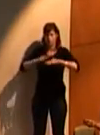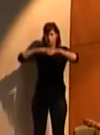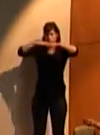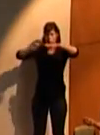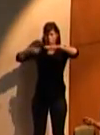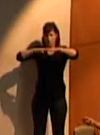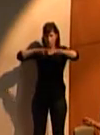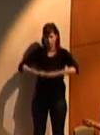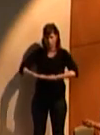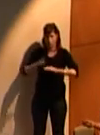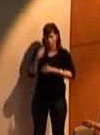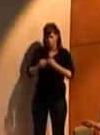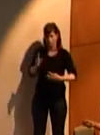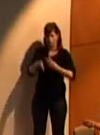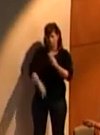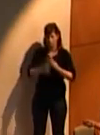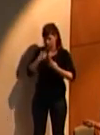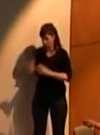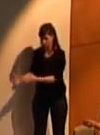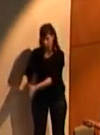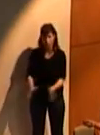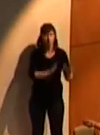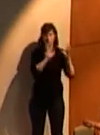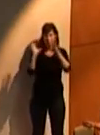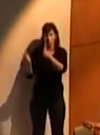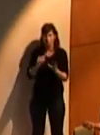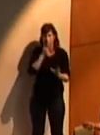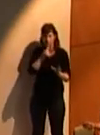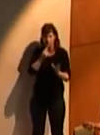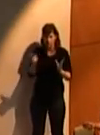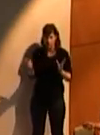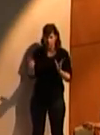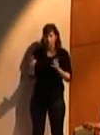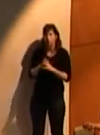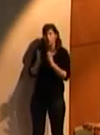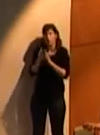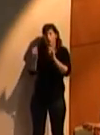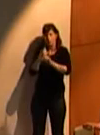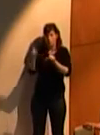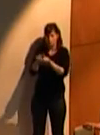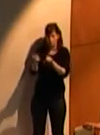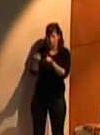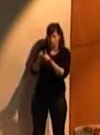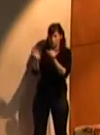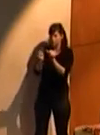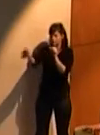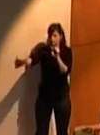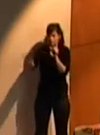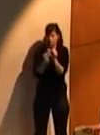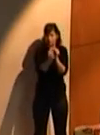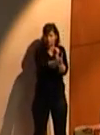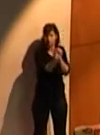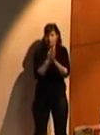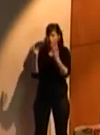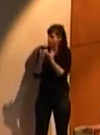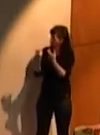voilà, aux personnes d'être visibles et de pouvoir communiquer facilement. Il faut prendre en compte la distance aussi, par exemple,